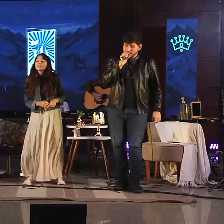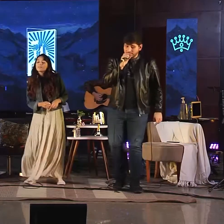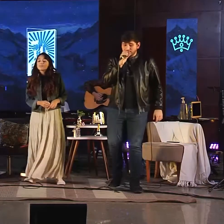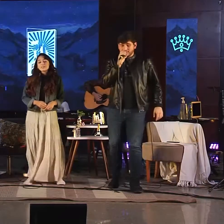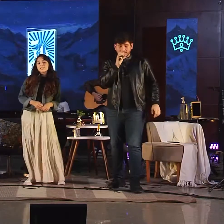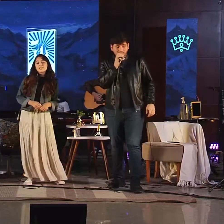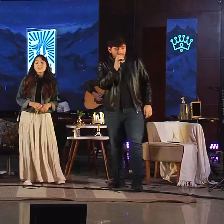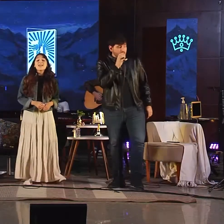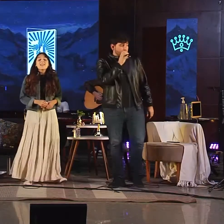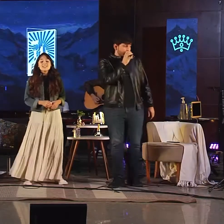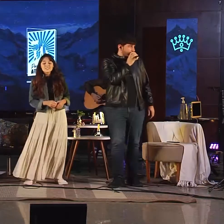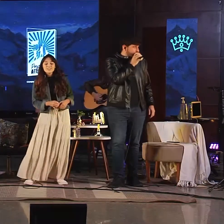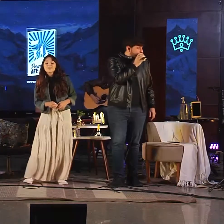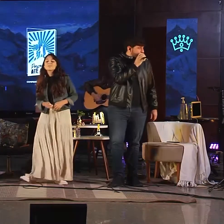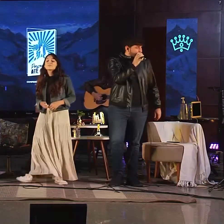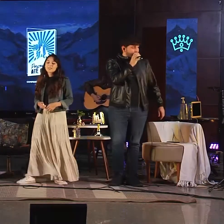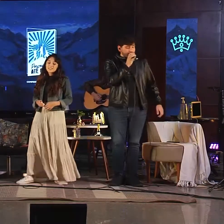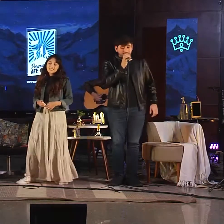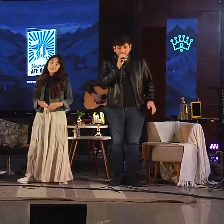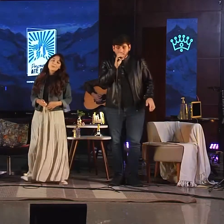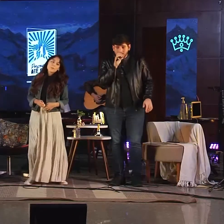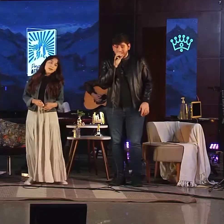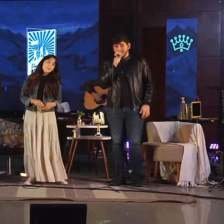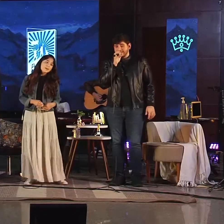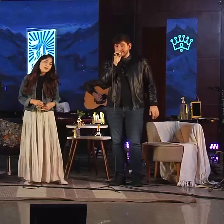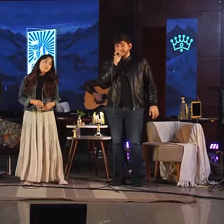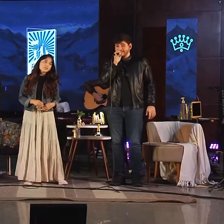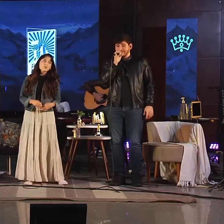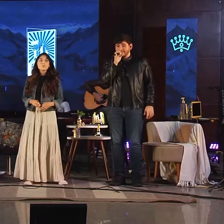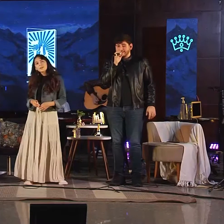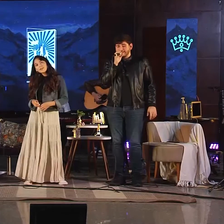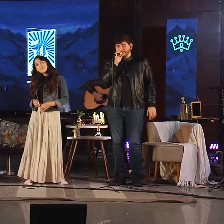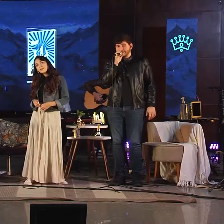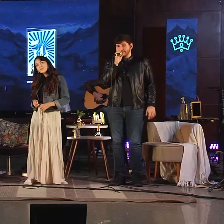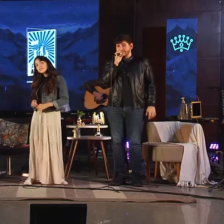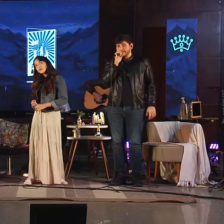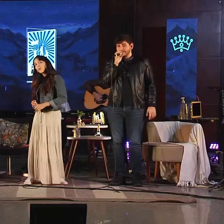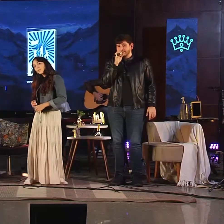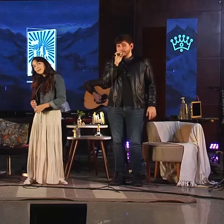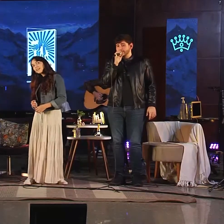vida difundir, e de Deus o plano a se cumprir.